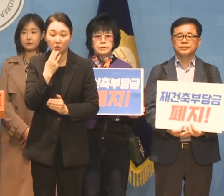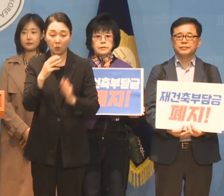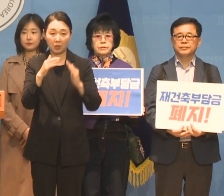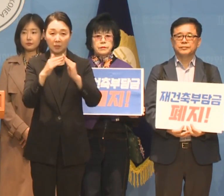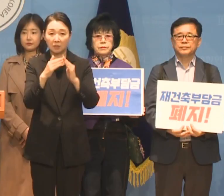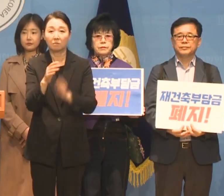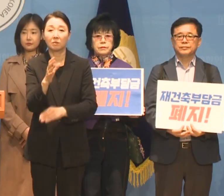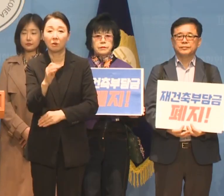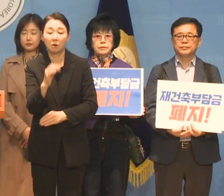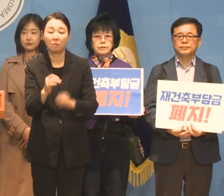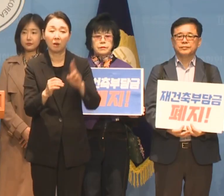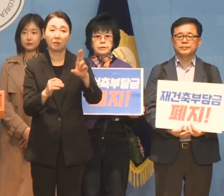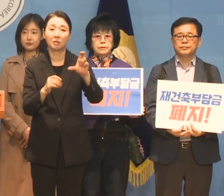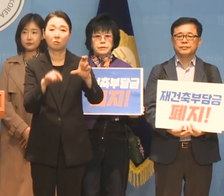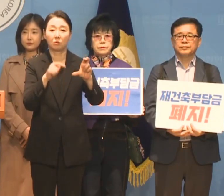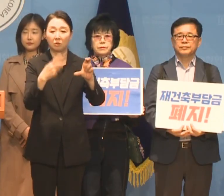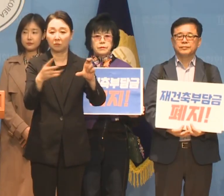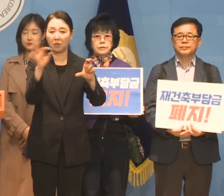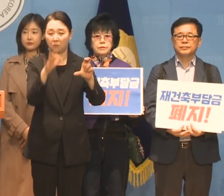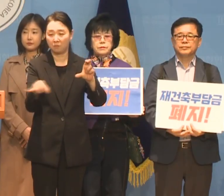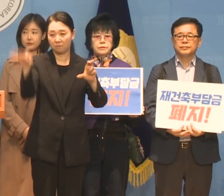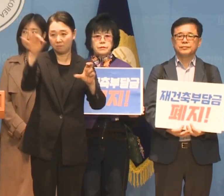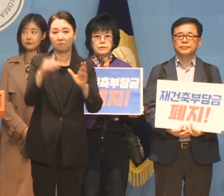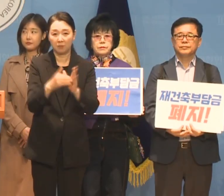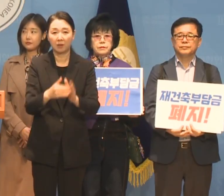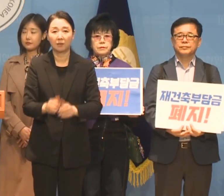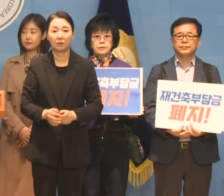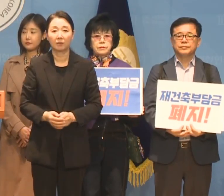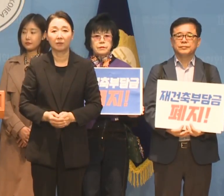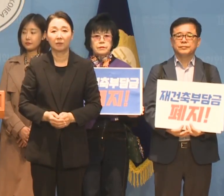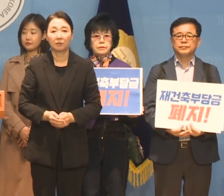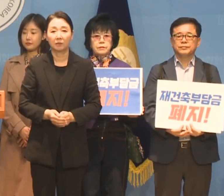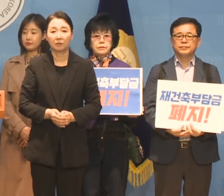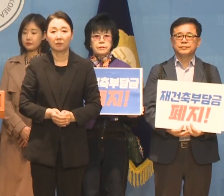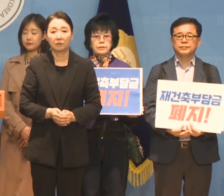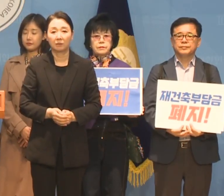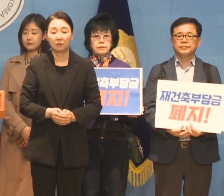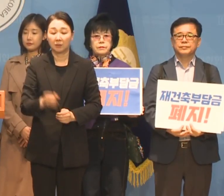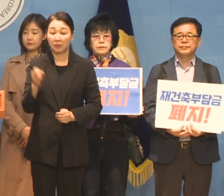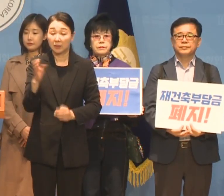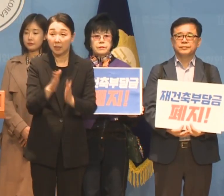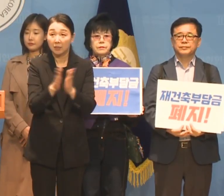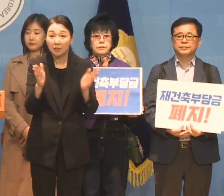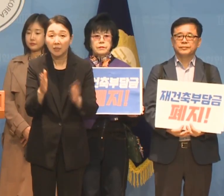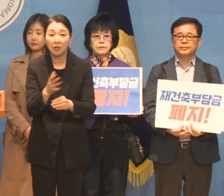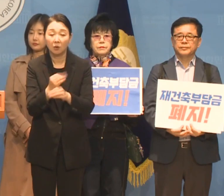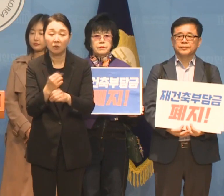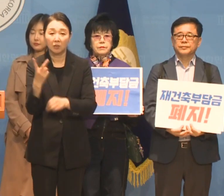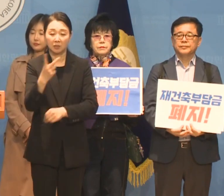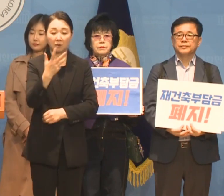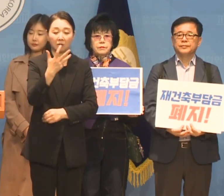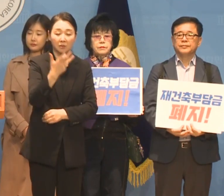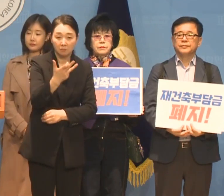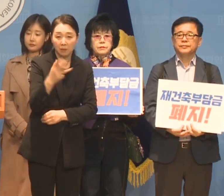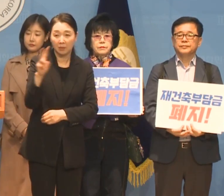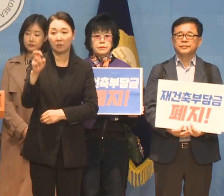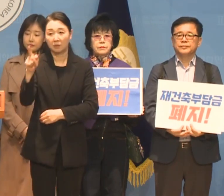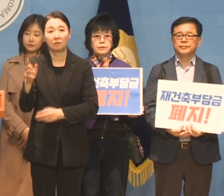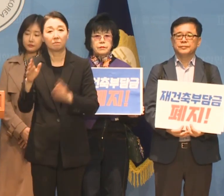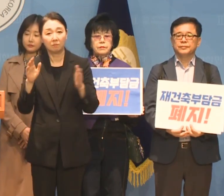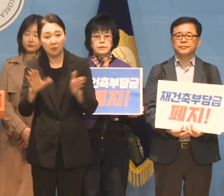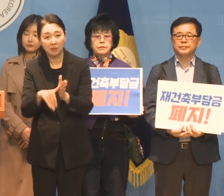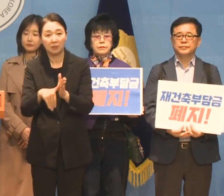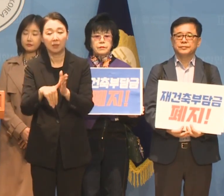주택가격은 25.4%나 올랐습니다. 재시행 시기인 2018년에서 2021년에는 무려